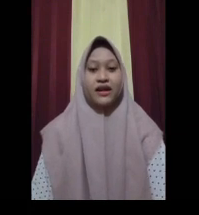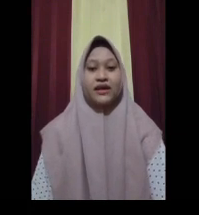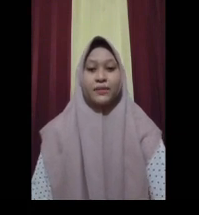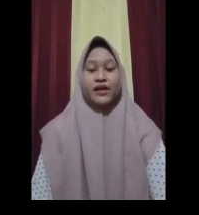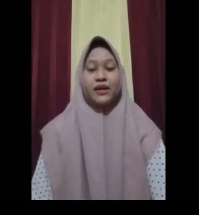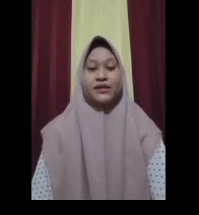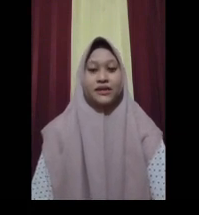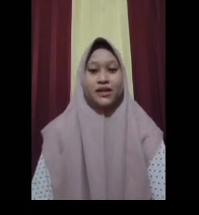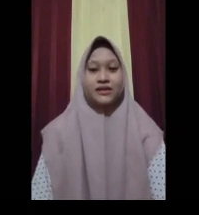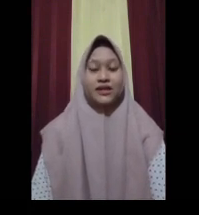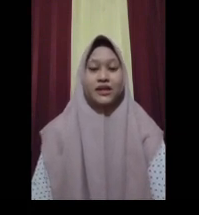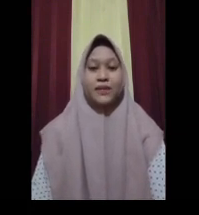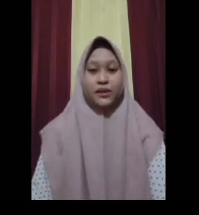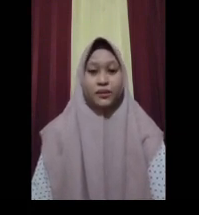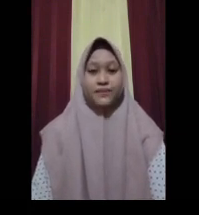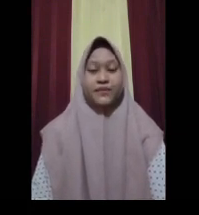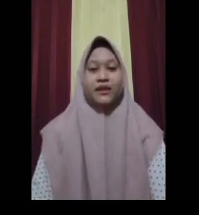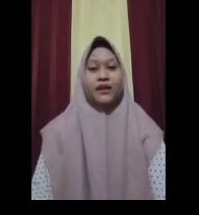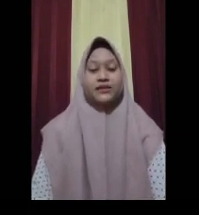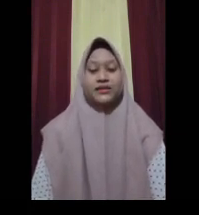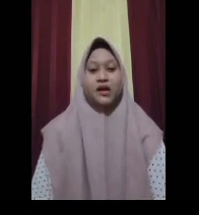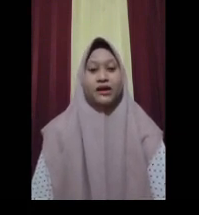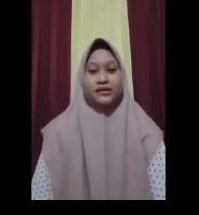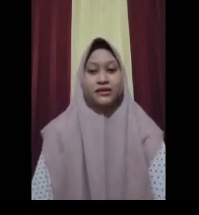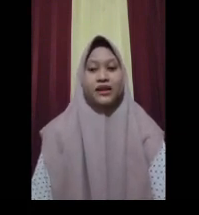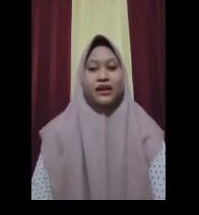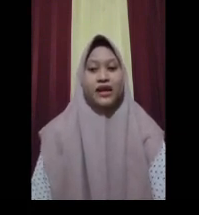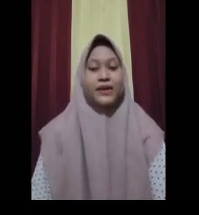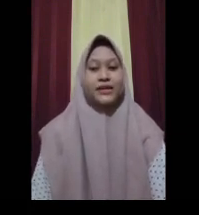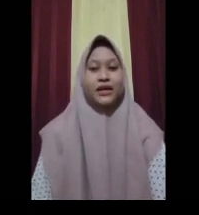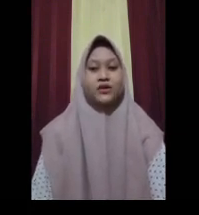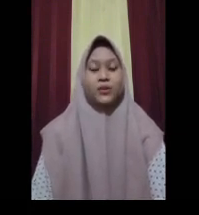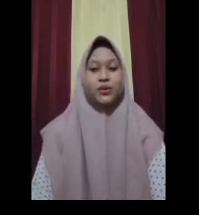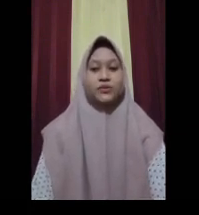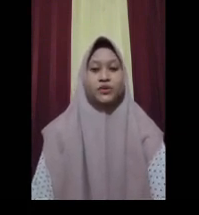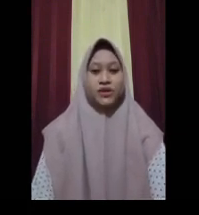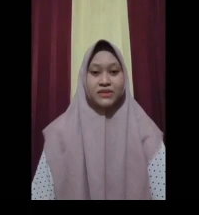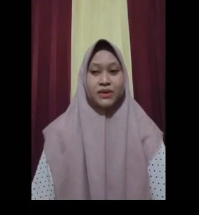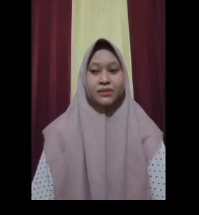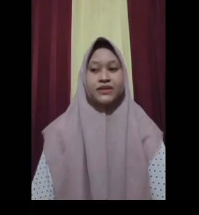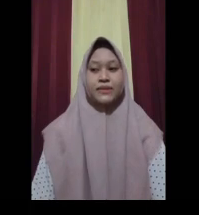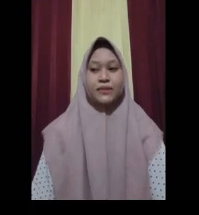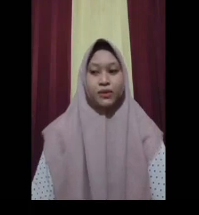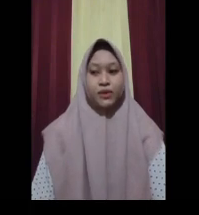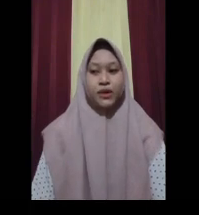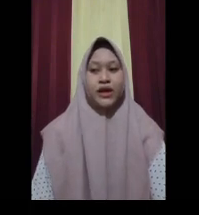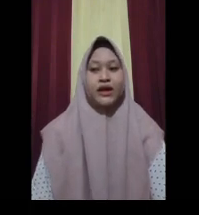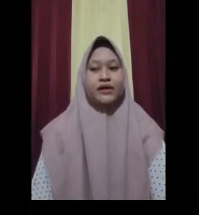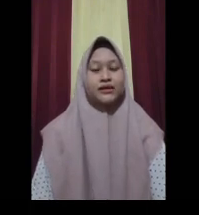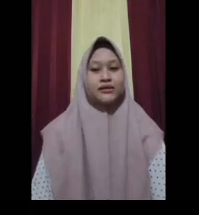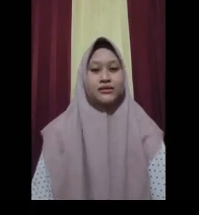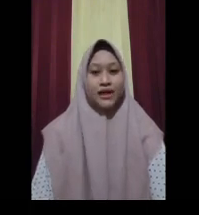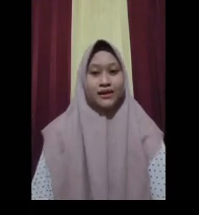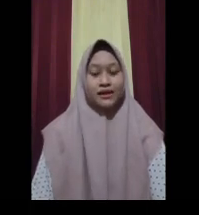Arden adalah Perdana Menteri Selandia Baru. Jacinda Arden lahir pada tanggal 26 Juli